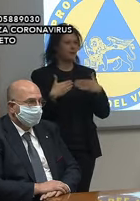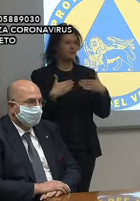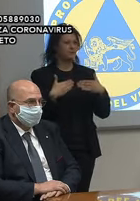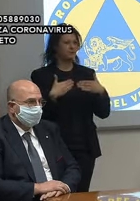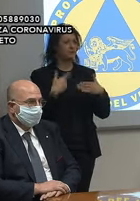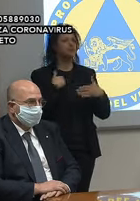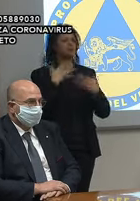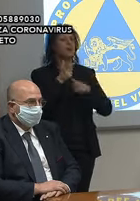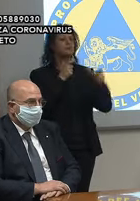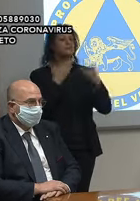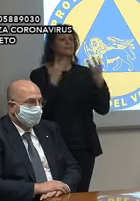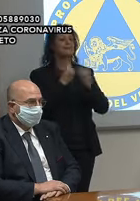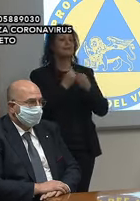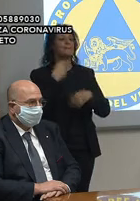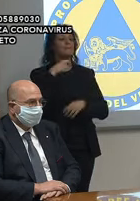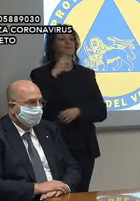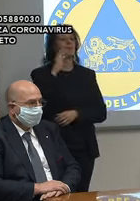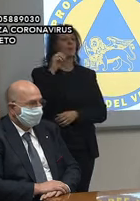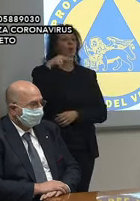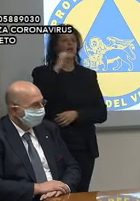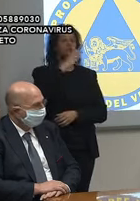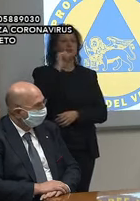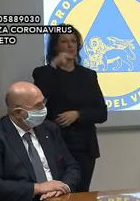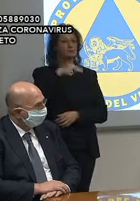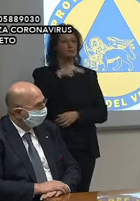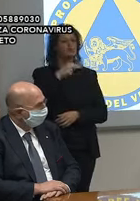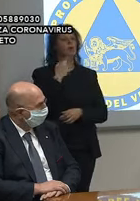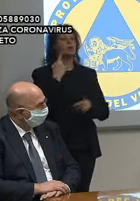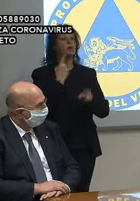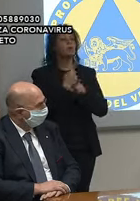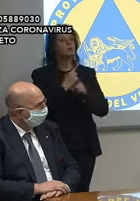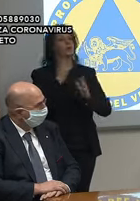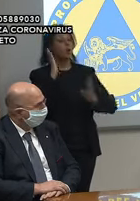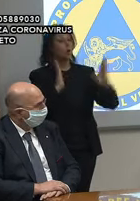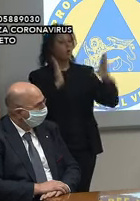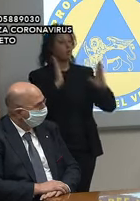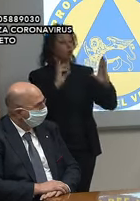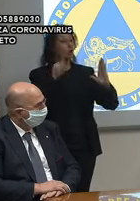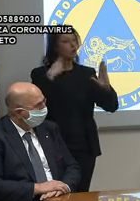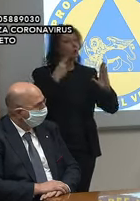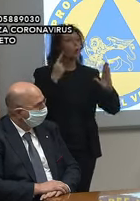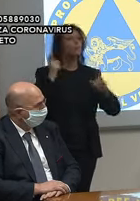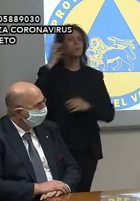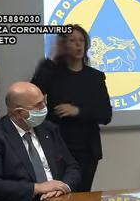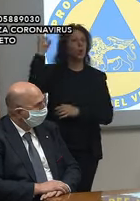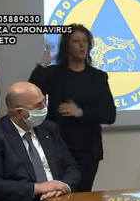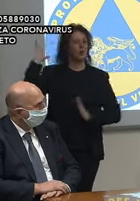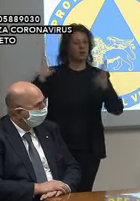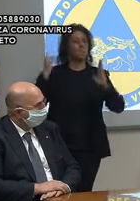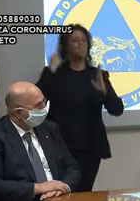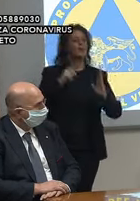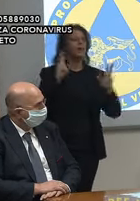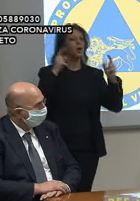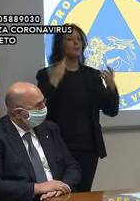presidente Bonaccini, nella quale faremo un punto finale prima dell'ultimo confronto col governo rispetto alle aperture.